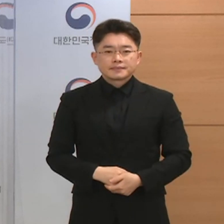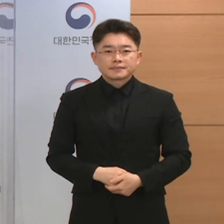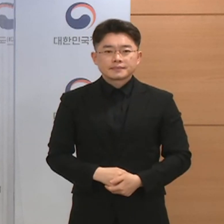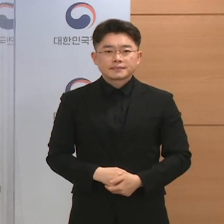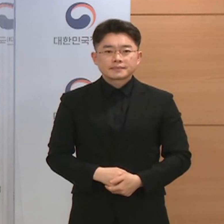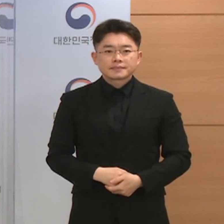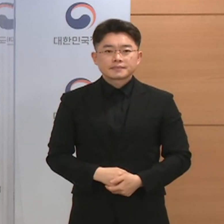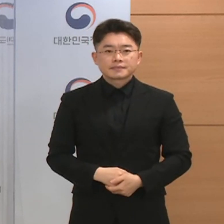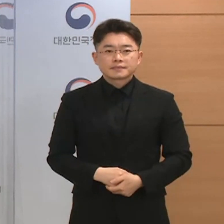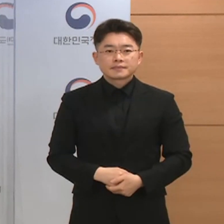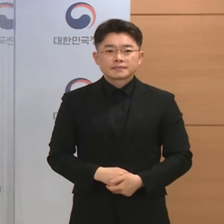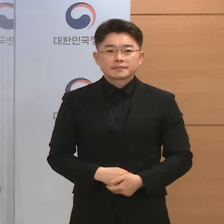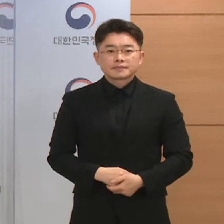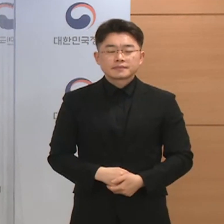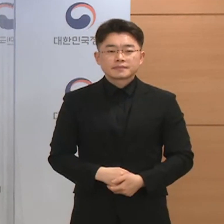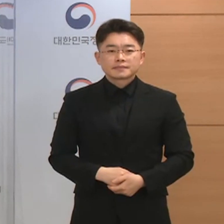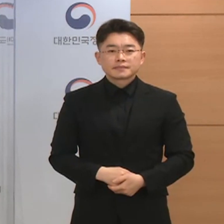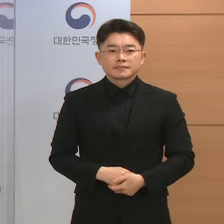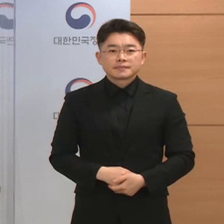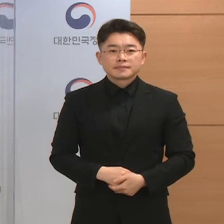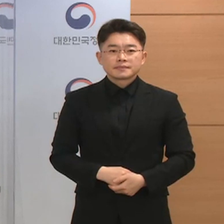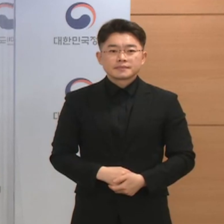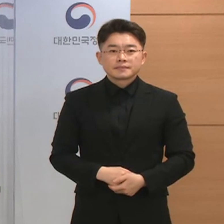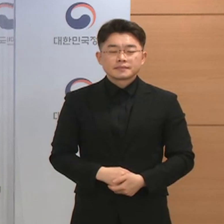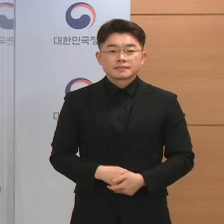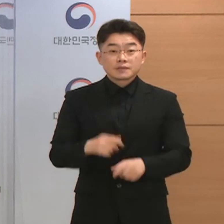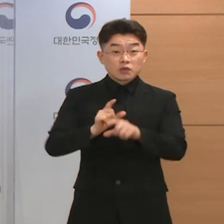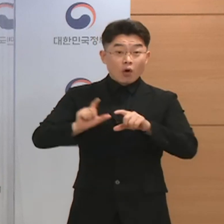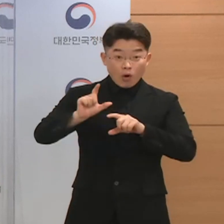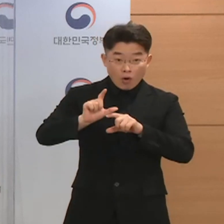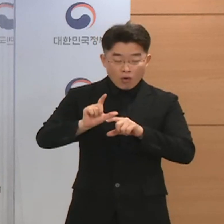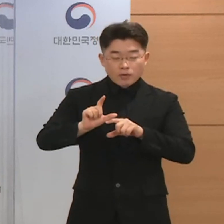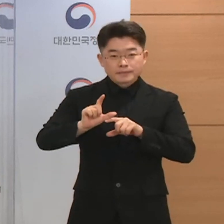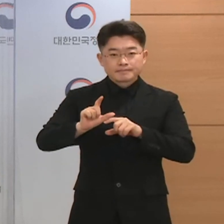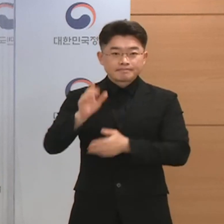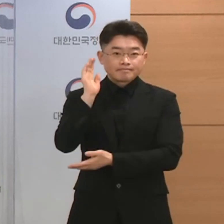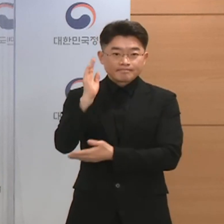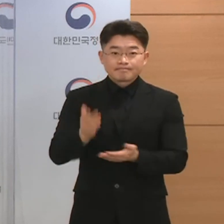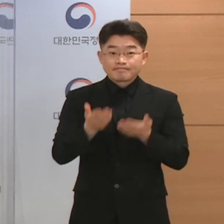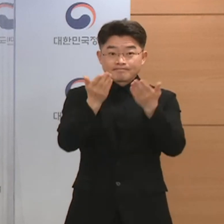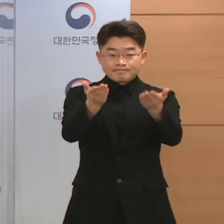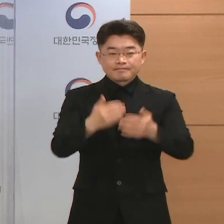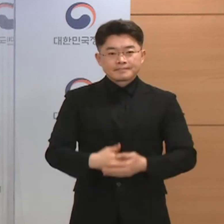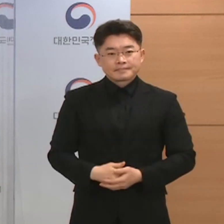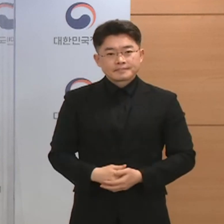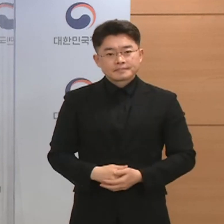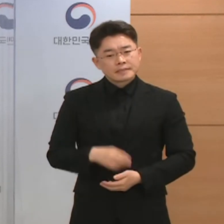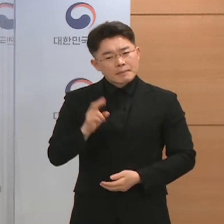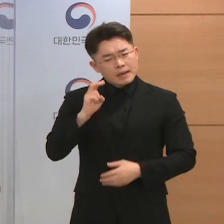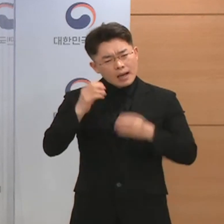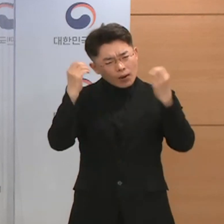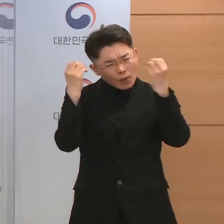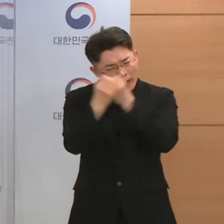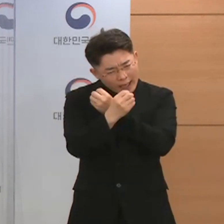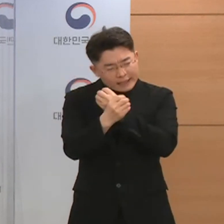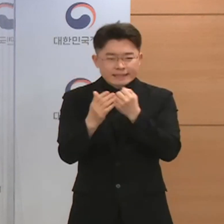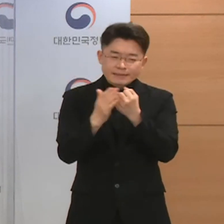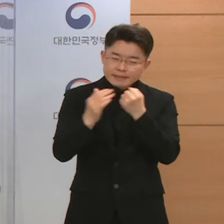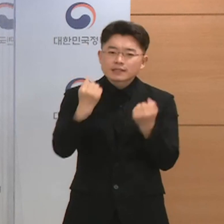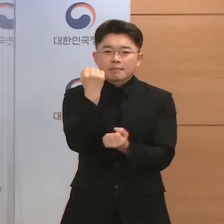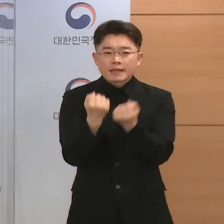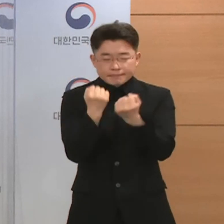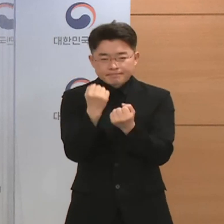것을 권유하고 있는 상태입니다. 아, 추가로 그리고 하나 좀 그 오해를 살까 그래서 다시 부연 설명을